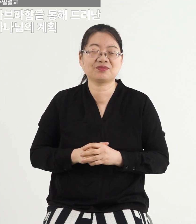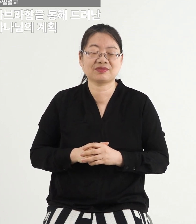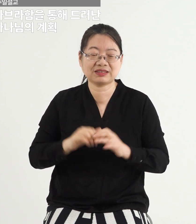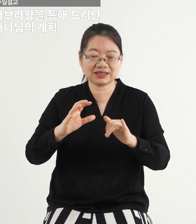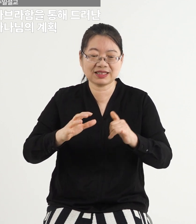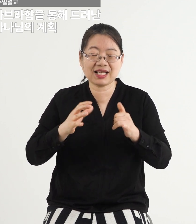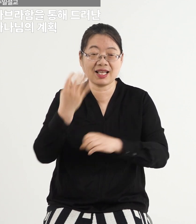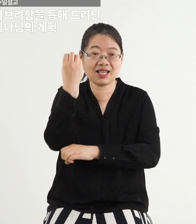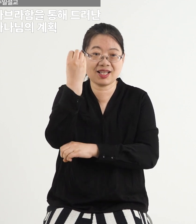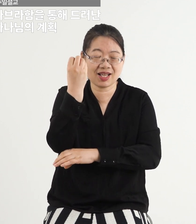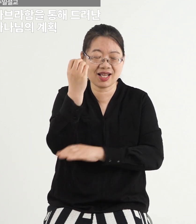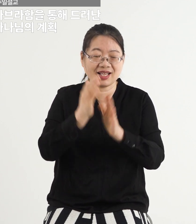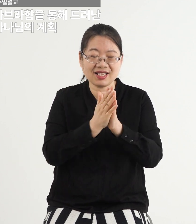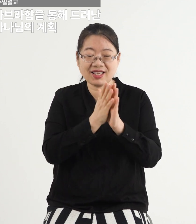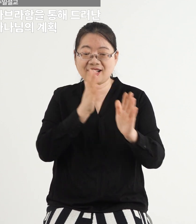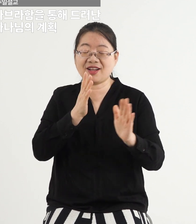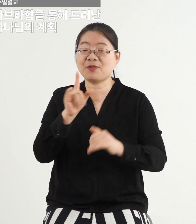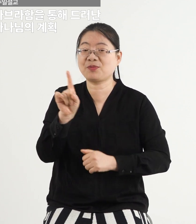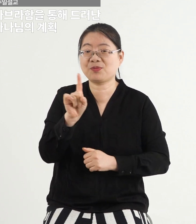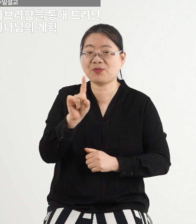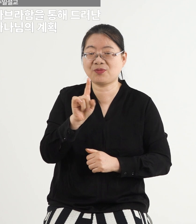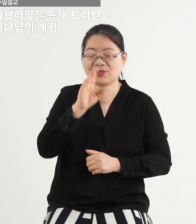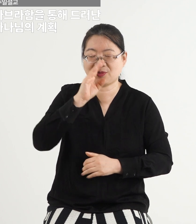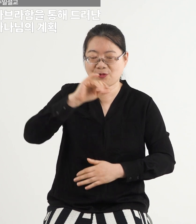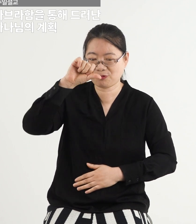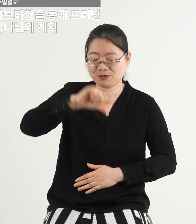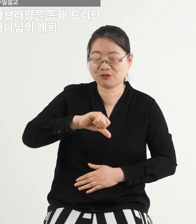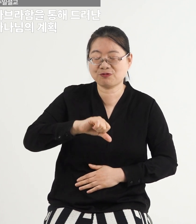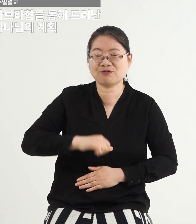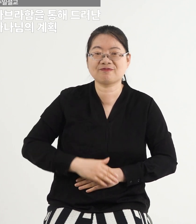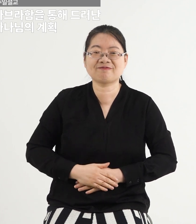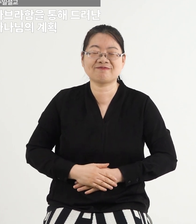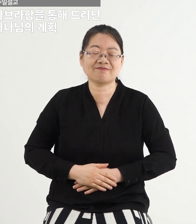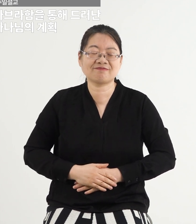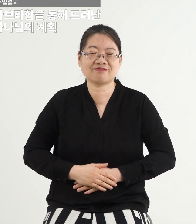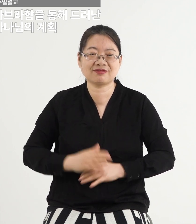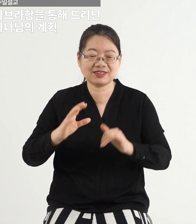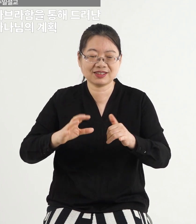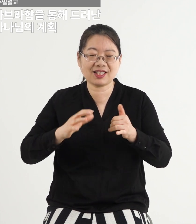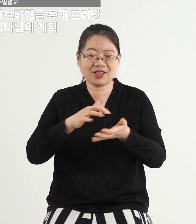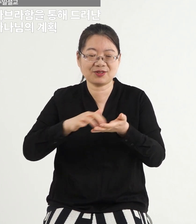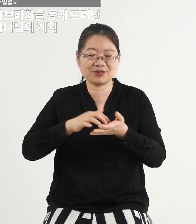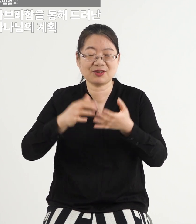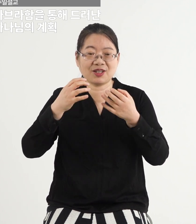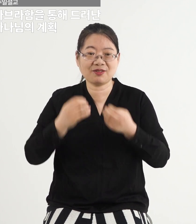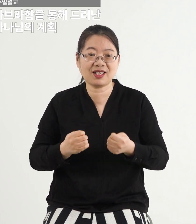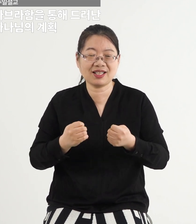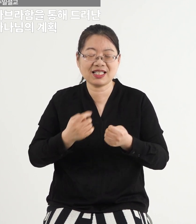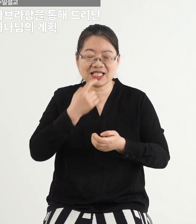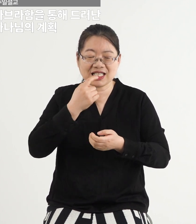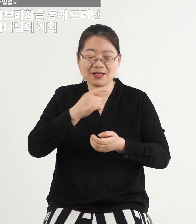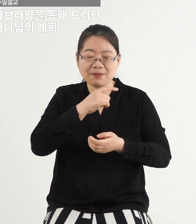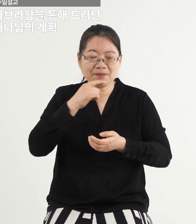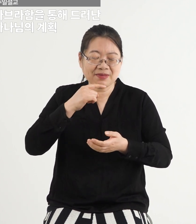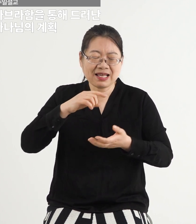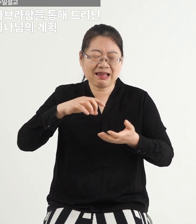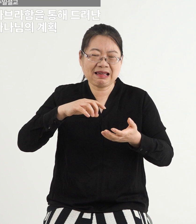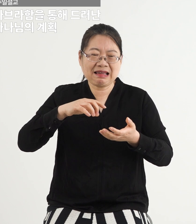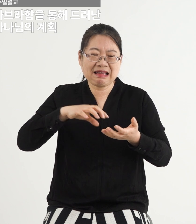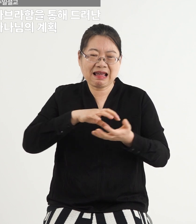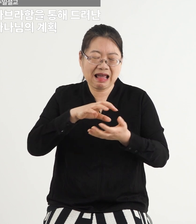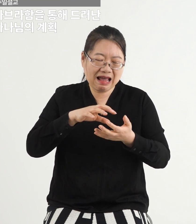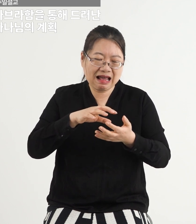이 땅의 기본적인 질서는 저주예요. 이 땅의 수많은 피부름, 비명,